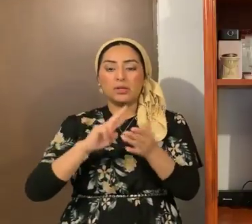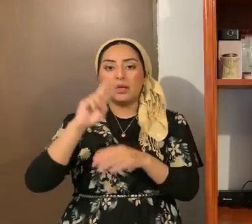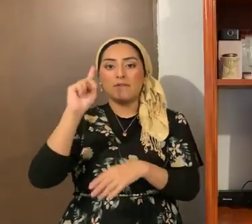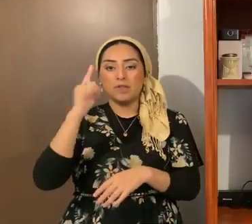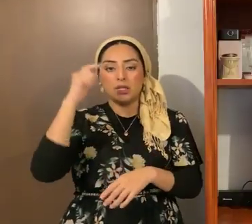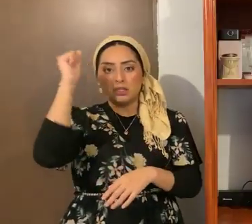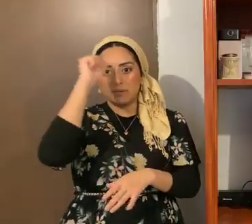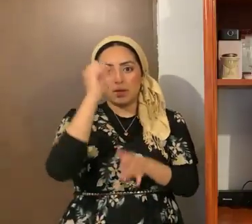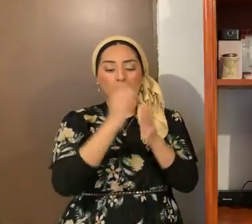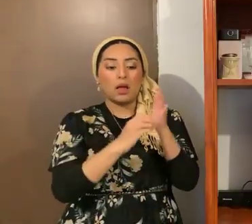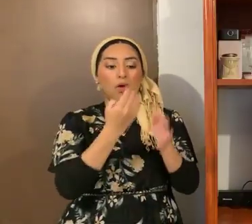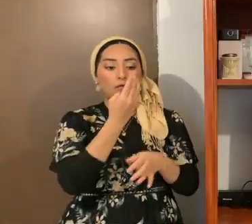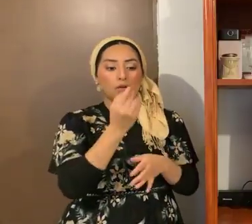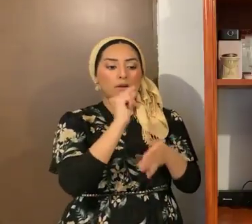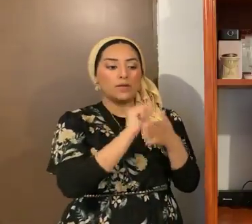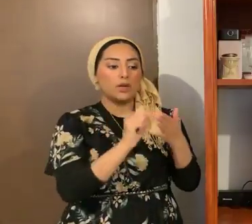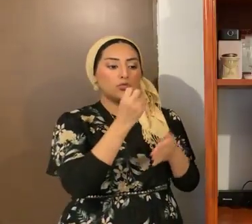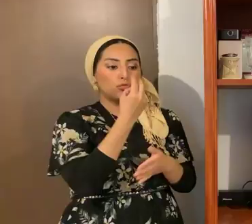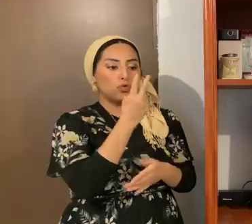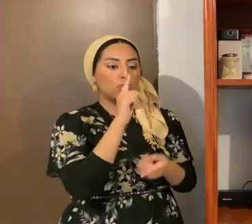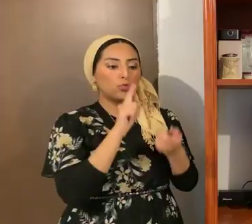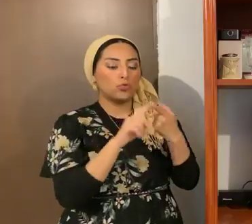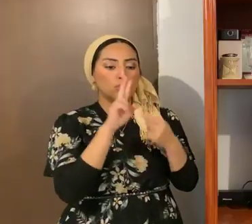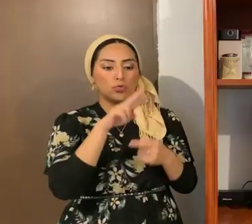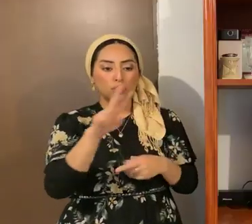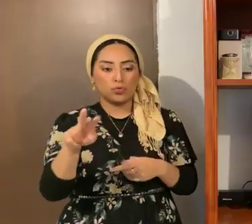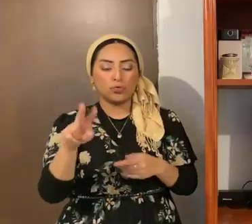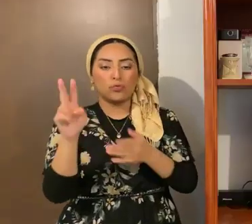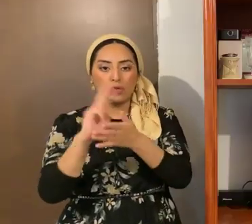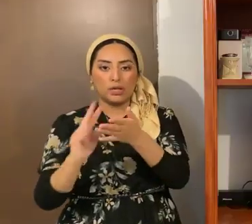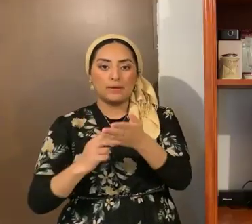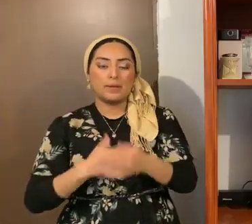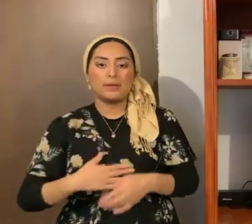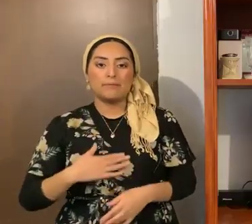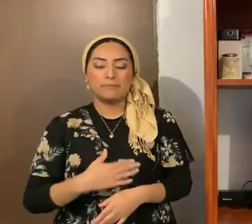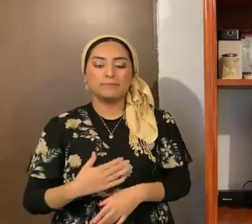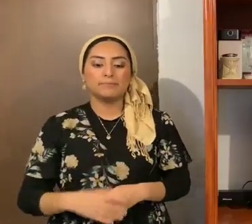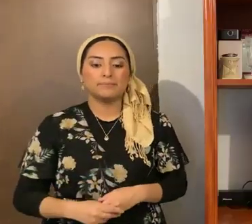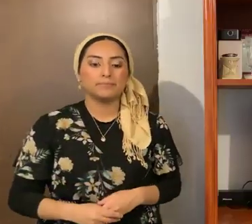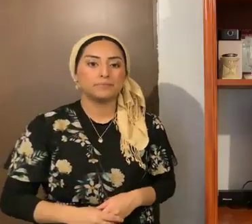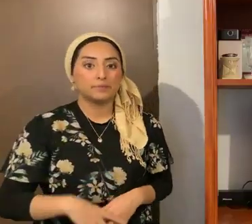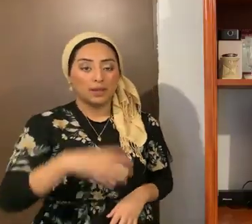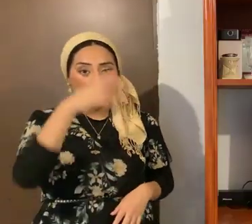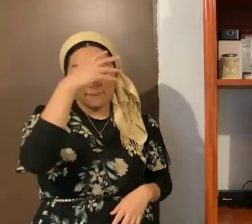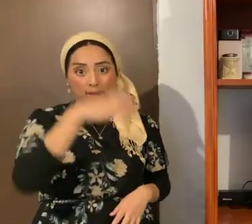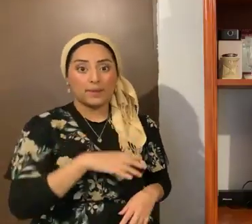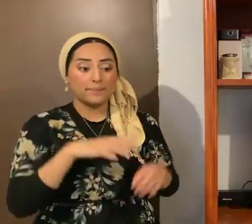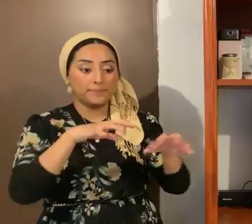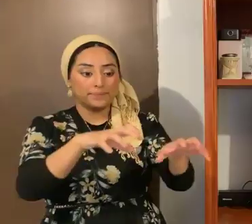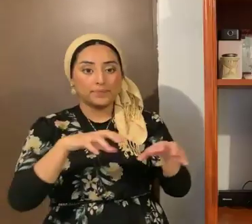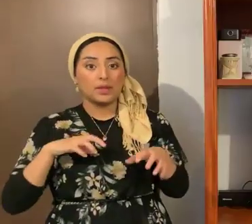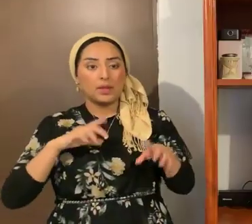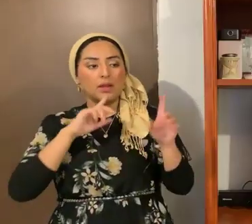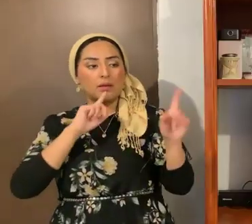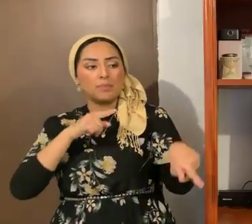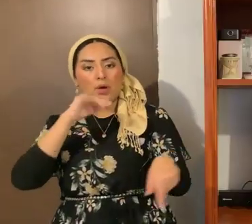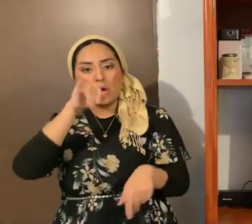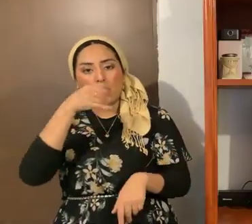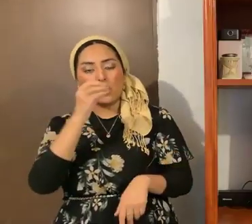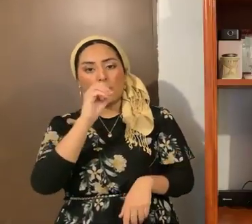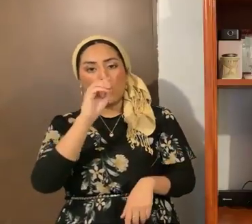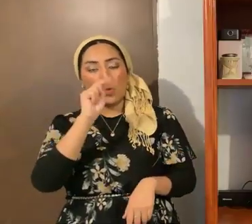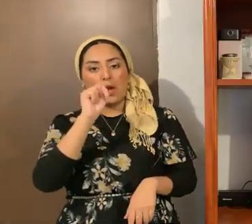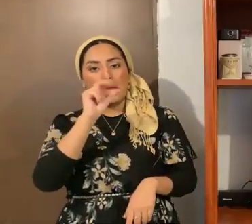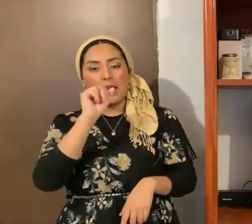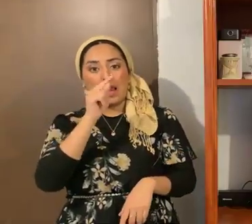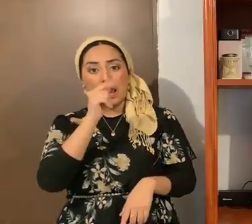14, del verso 12 al 22. Comienza, que Y los hombres de la guarnición respondieron a Jonatán y a su paje de armas